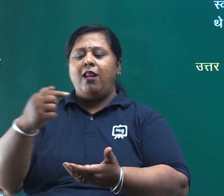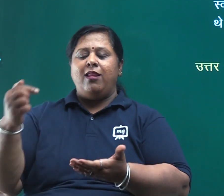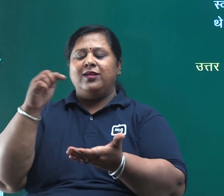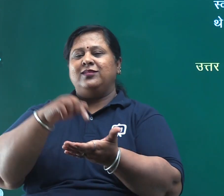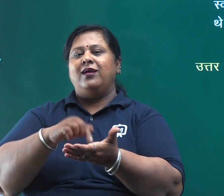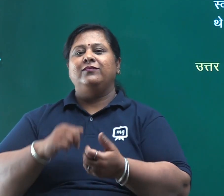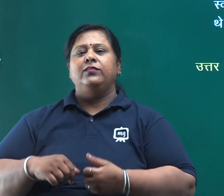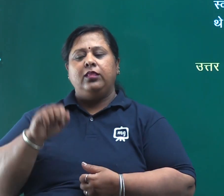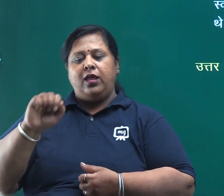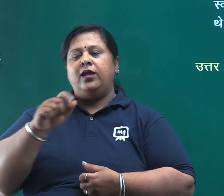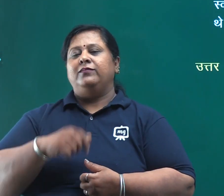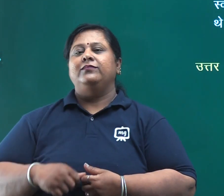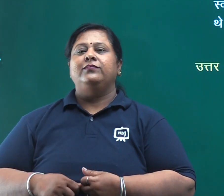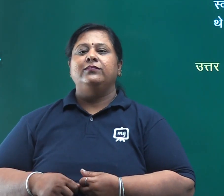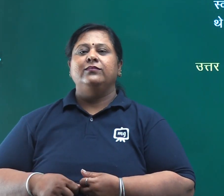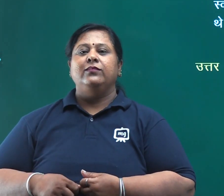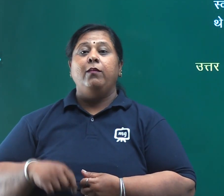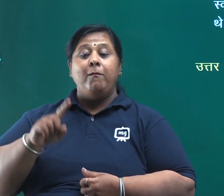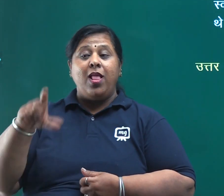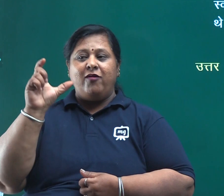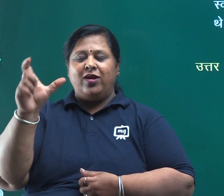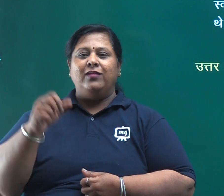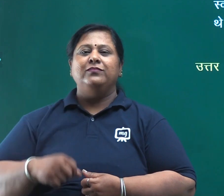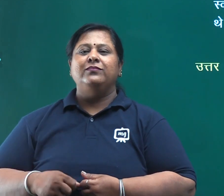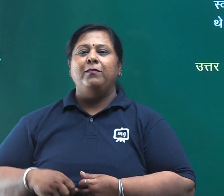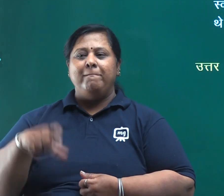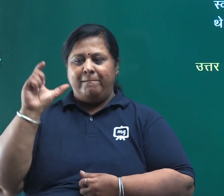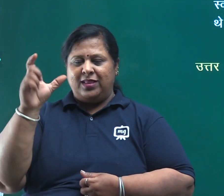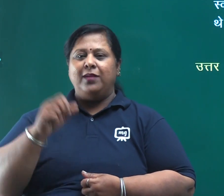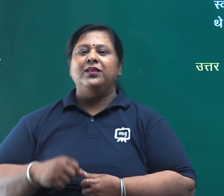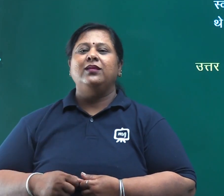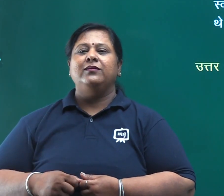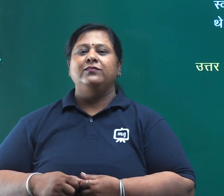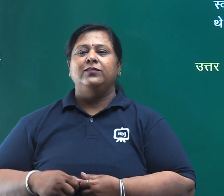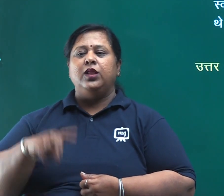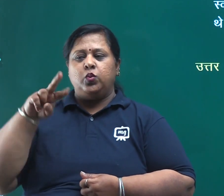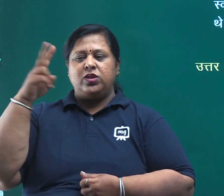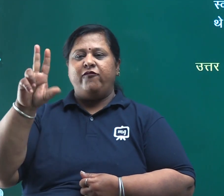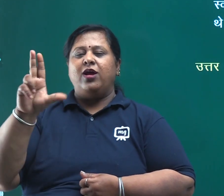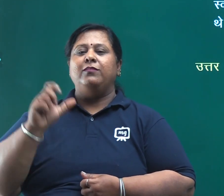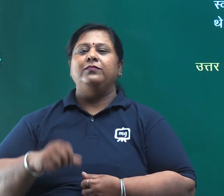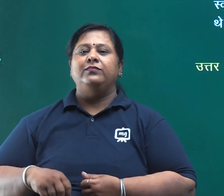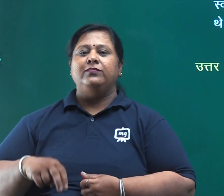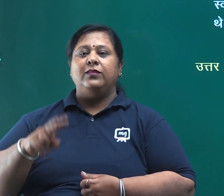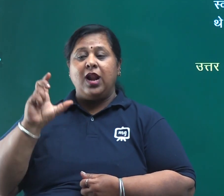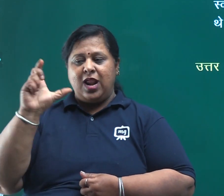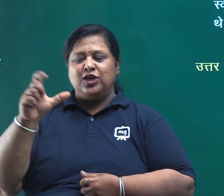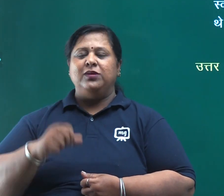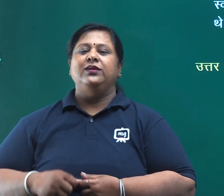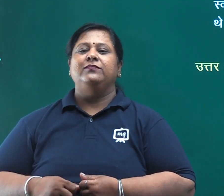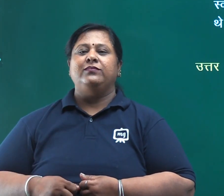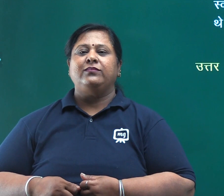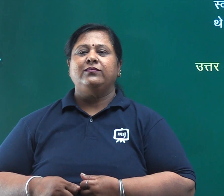स्थान थे। पहला विकल्प प्रधानमंत्री या दूसरा विकल्प